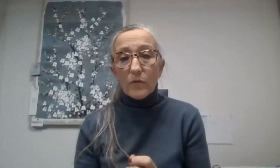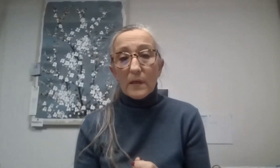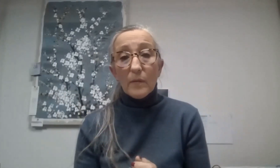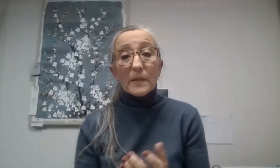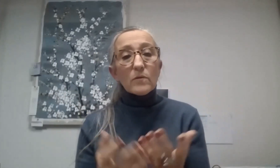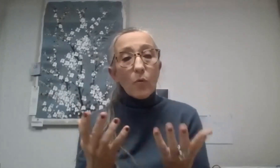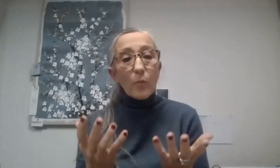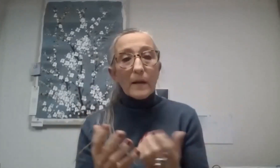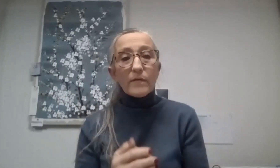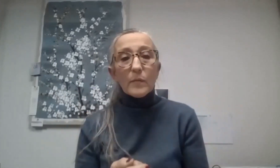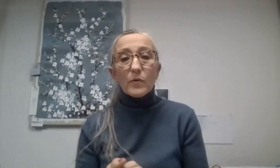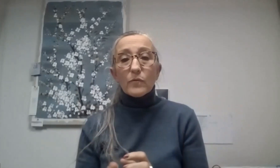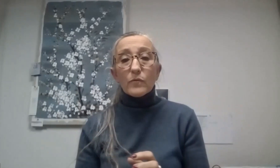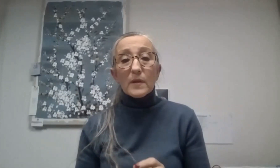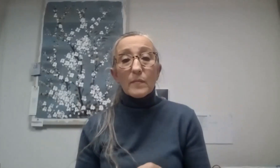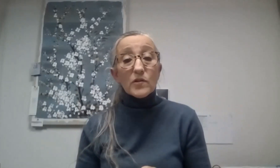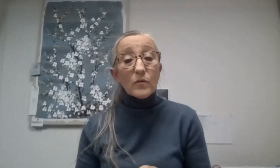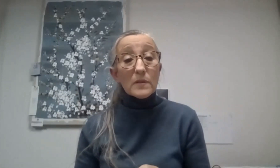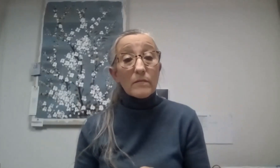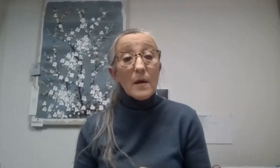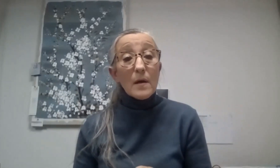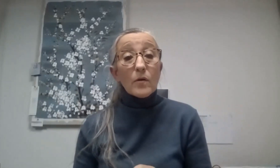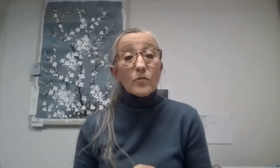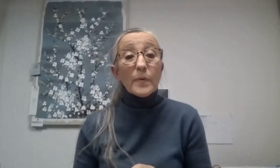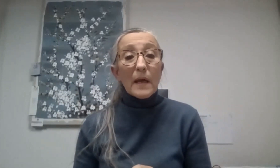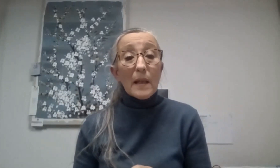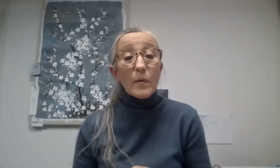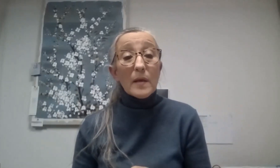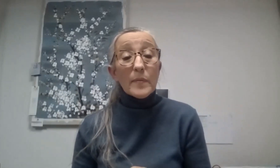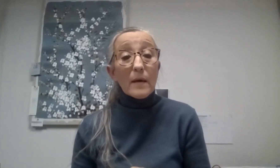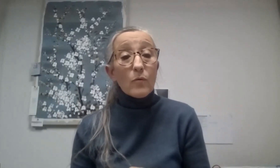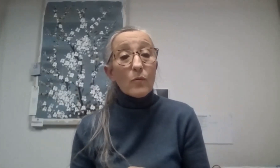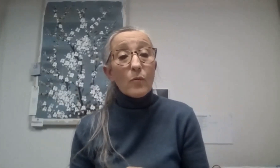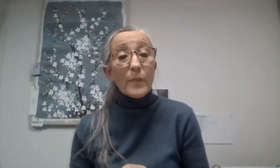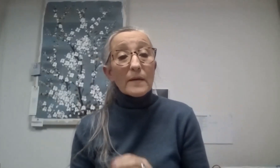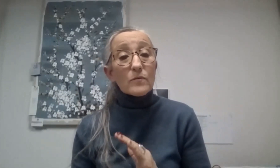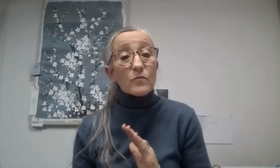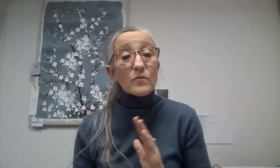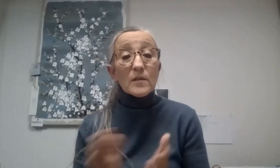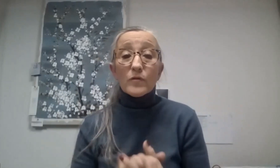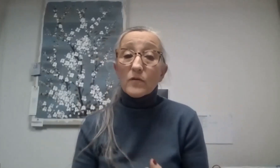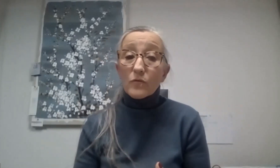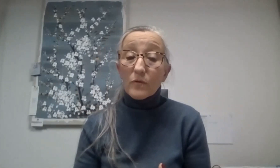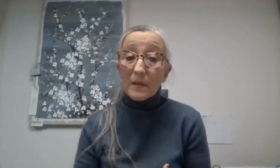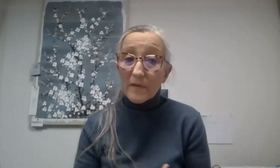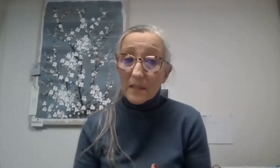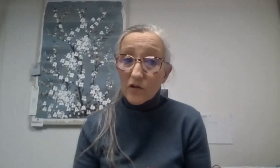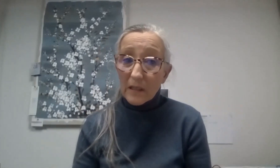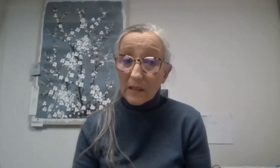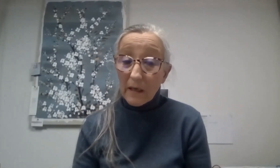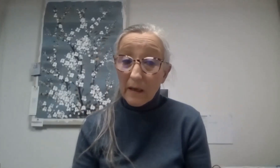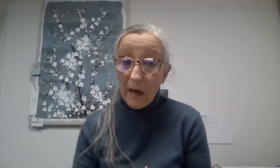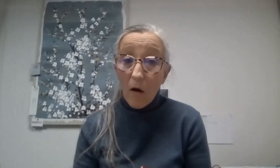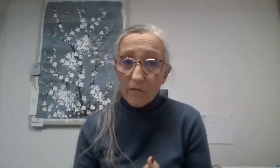à accueillir, parce qu'on parle vraiment de démarche inclusive. Lorsqu'au préalable, eh bien, on passe d'une situation de